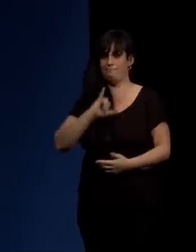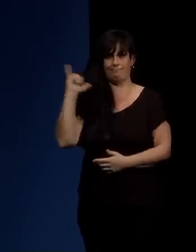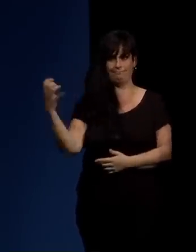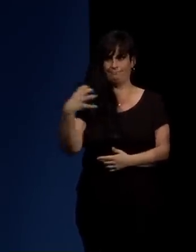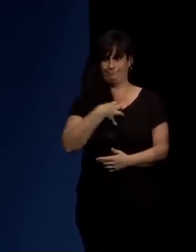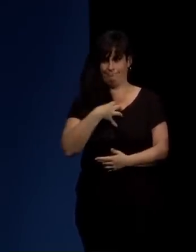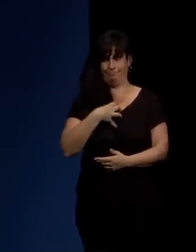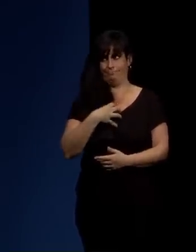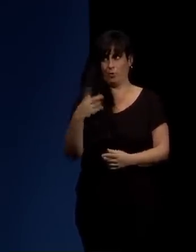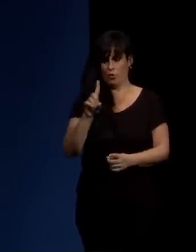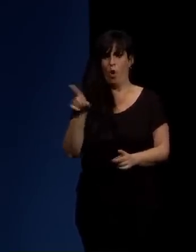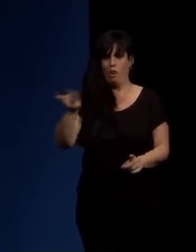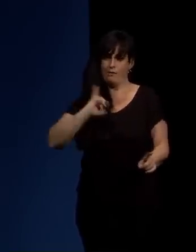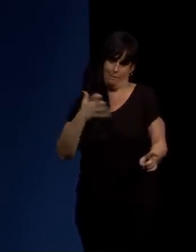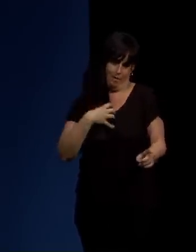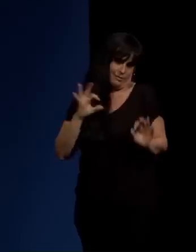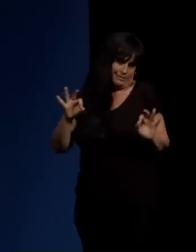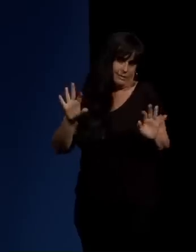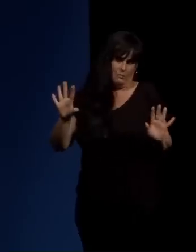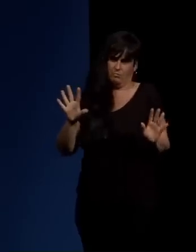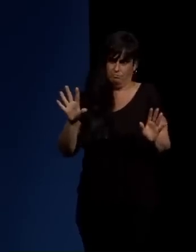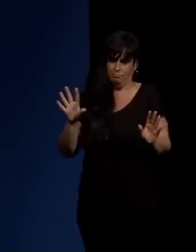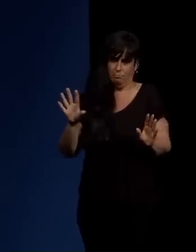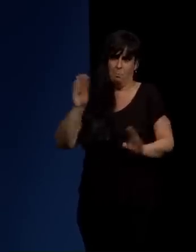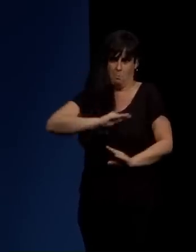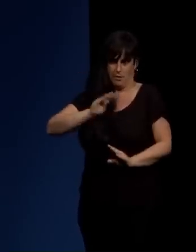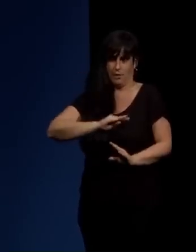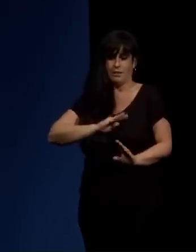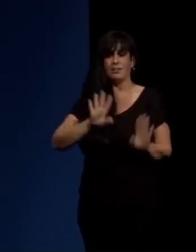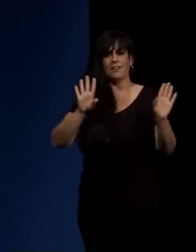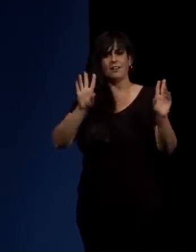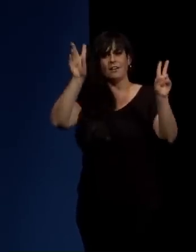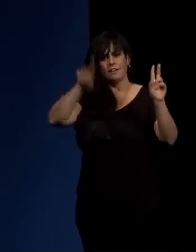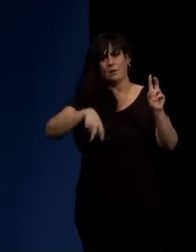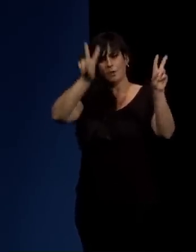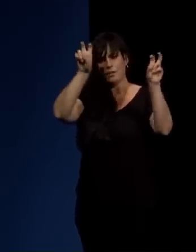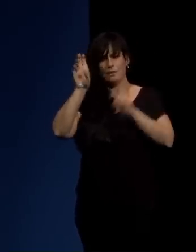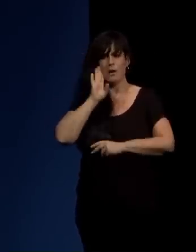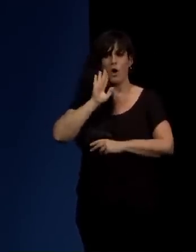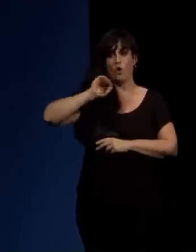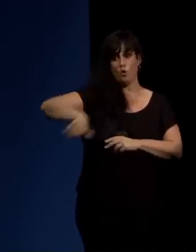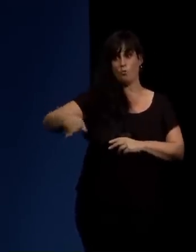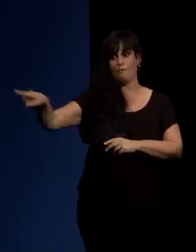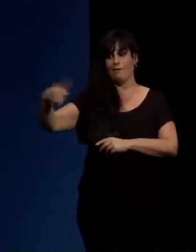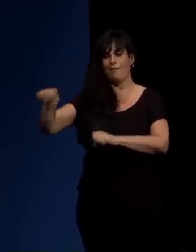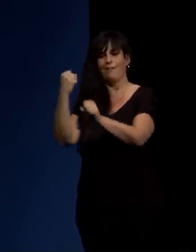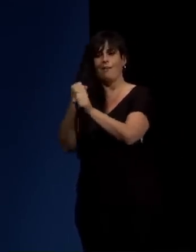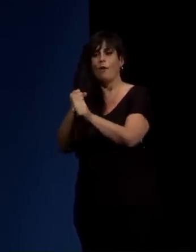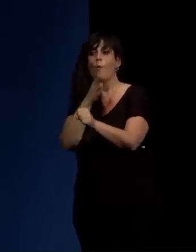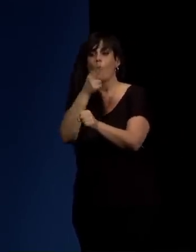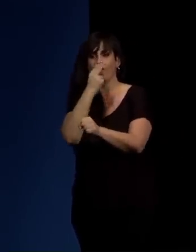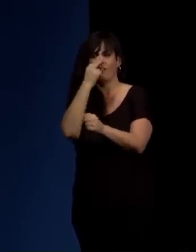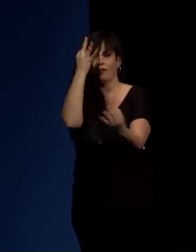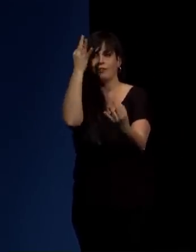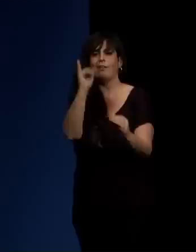e moita, foi tamén pola corrupción, porque traballan para uns intereses moi concretos,